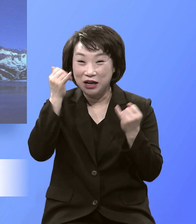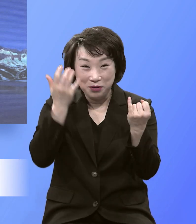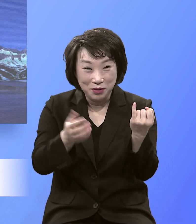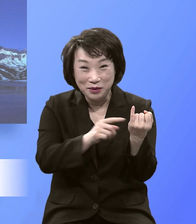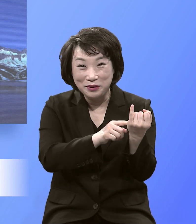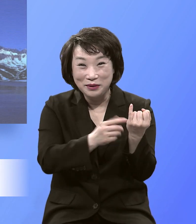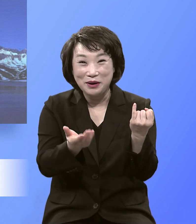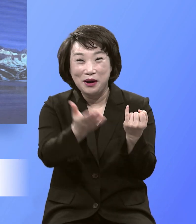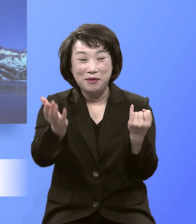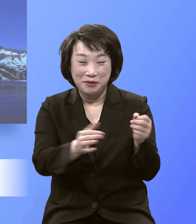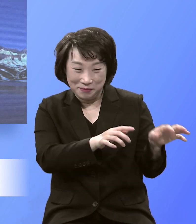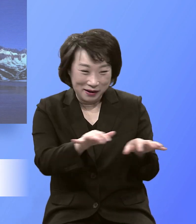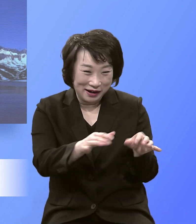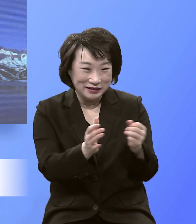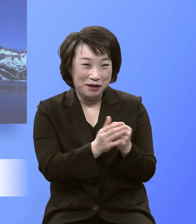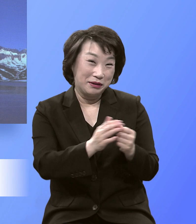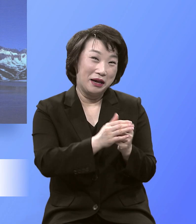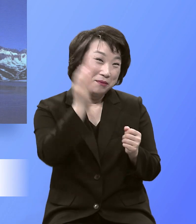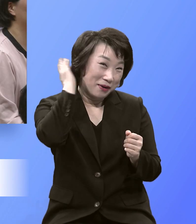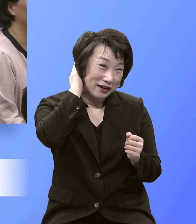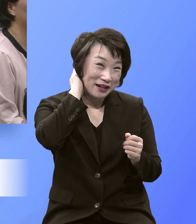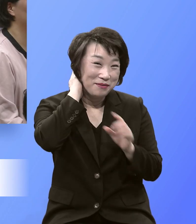뒤통수만 보이니까 여러분들이 잘 안 보이지만